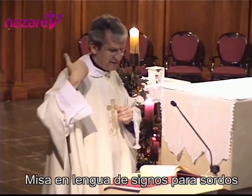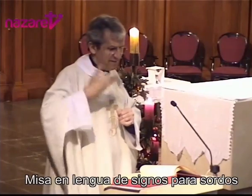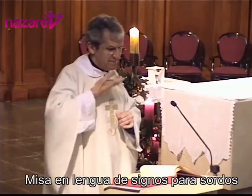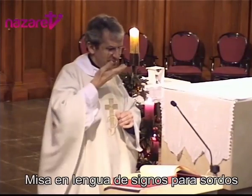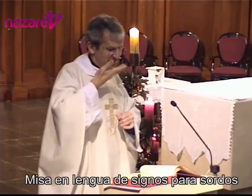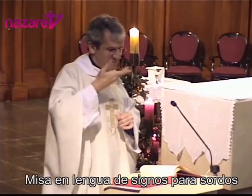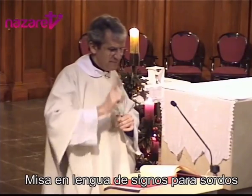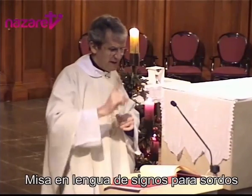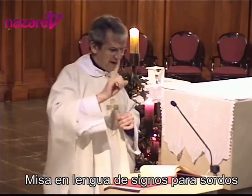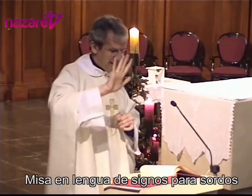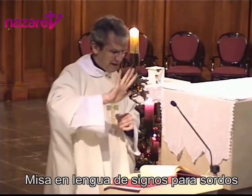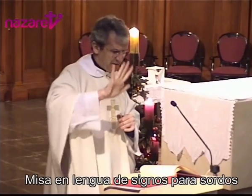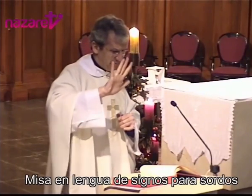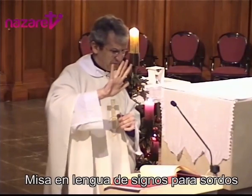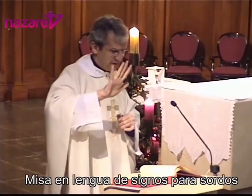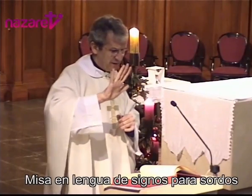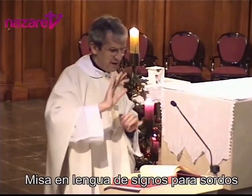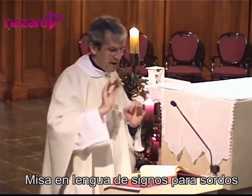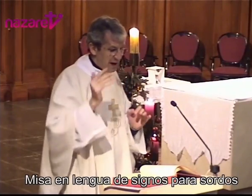Nazaret de Galilea